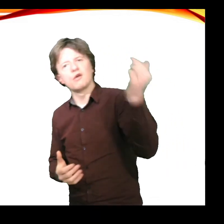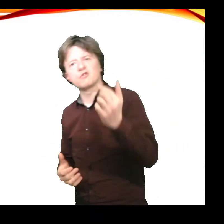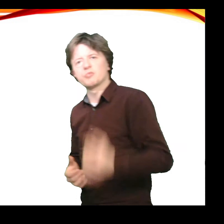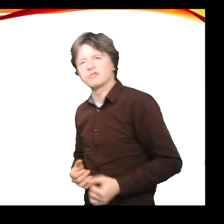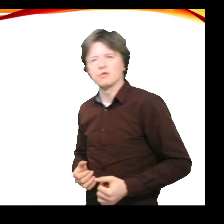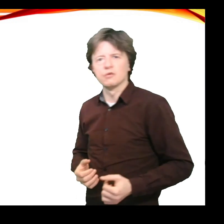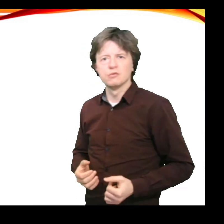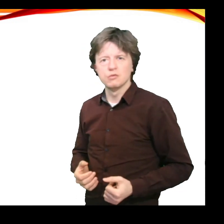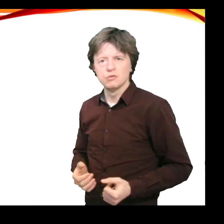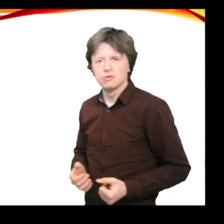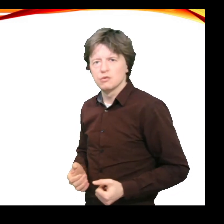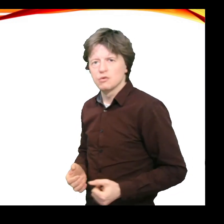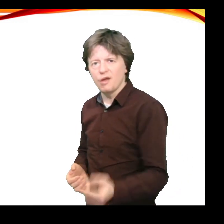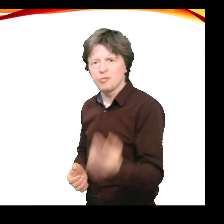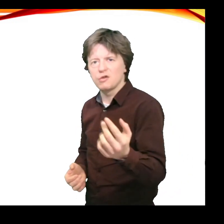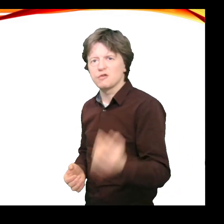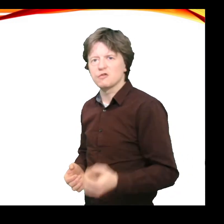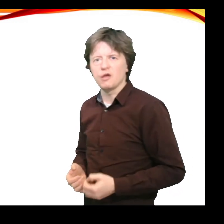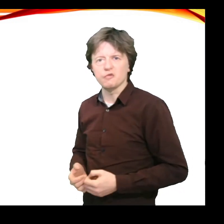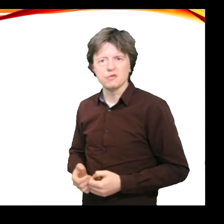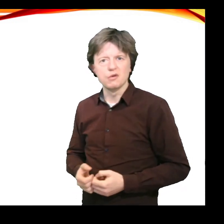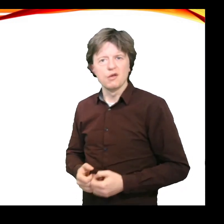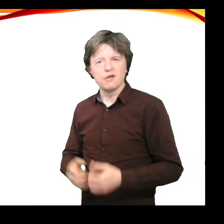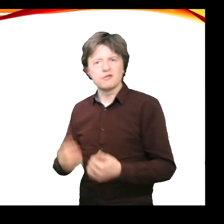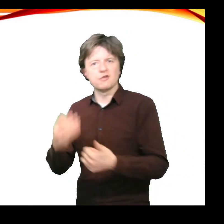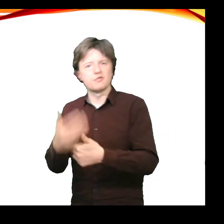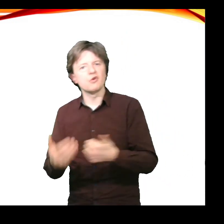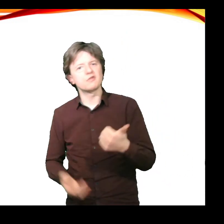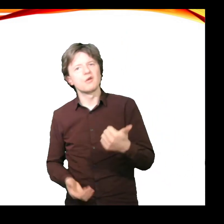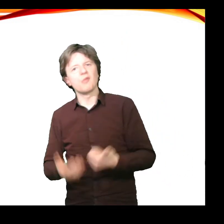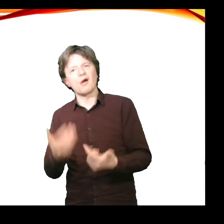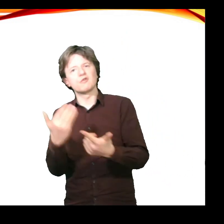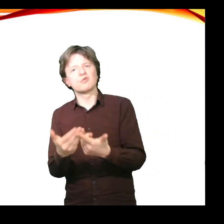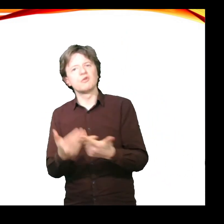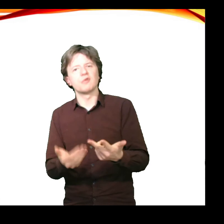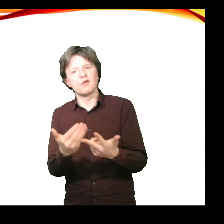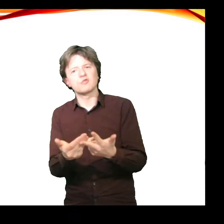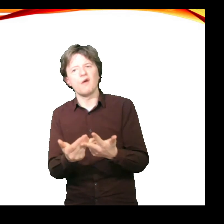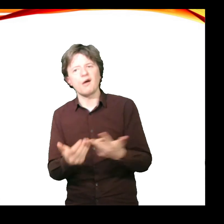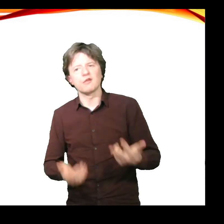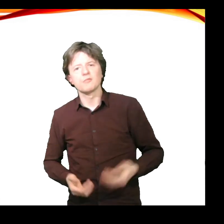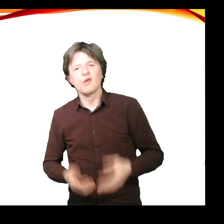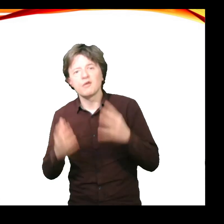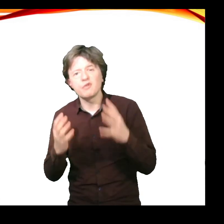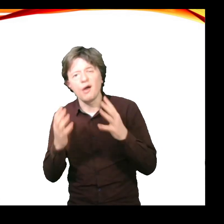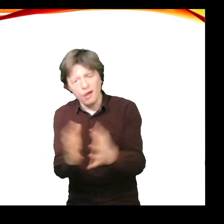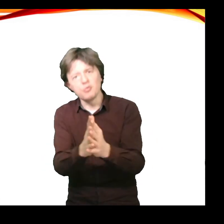een persoon. Namelijk Jezus zelf. Jezus is het woord, maar hij is ook liefde. Hij is ook waarheid. Ik wil je aanmoedigen